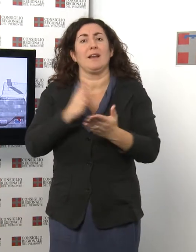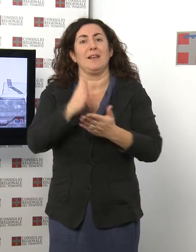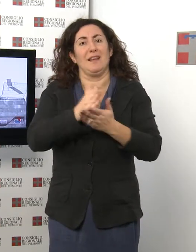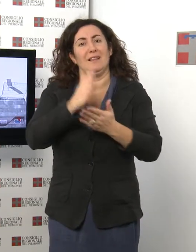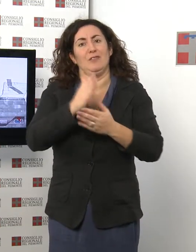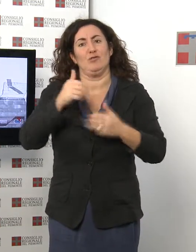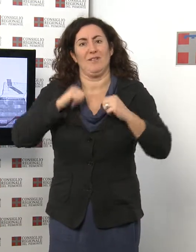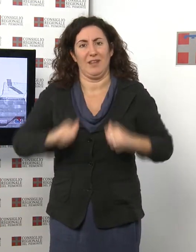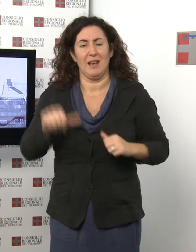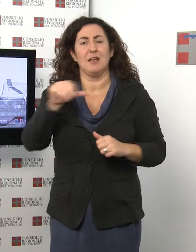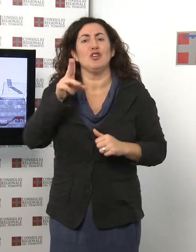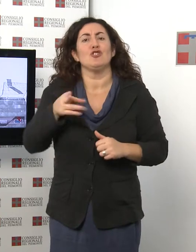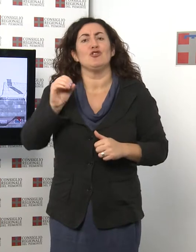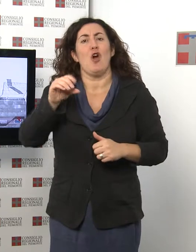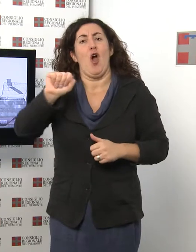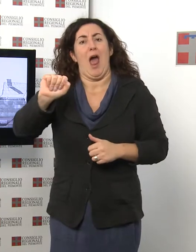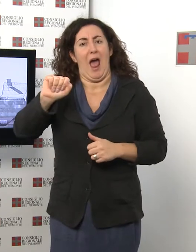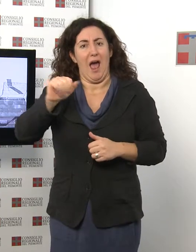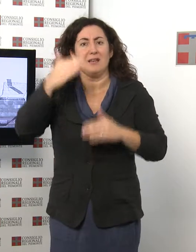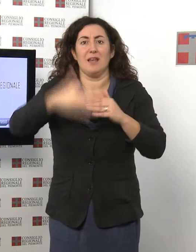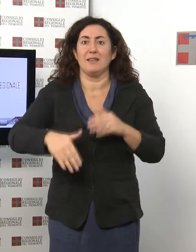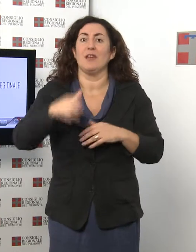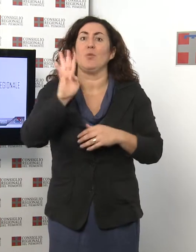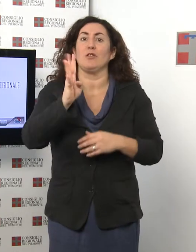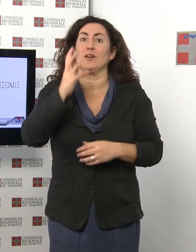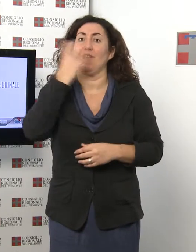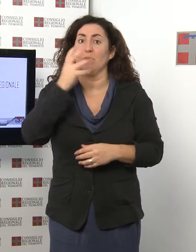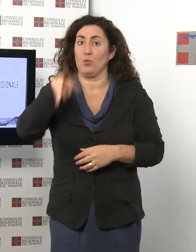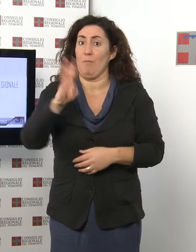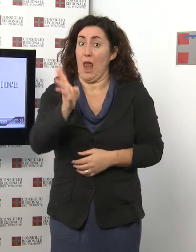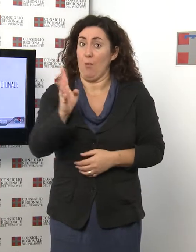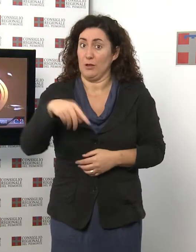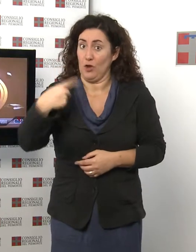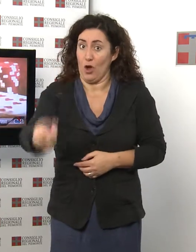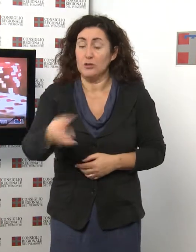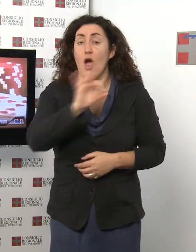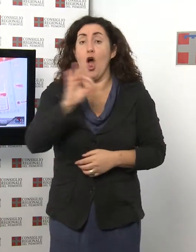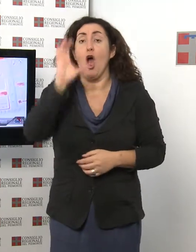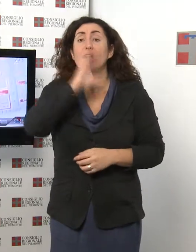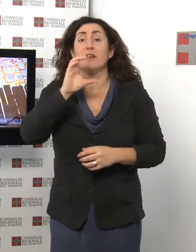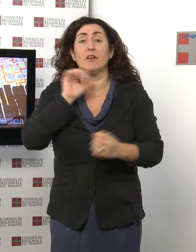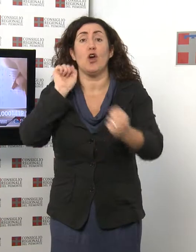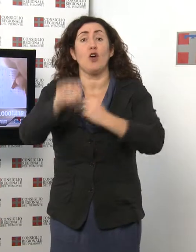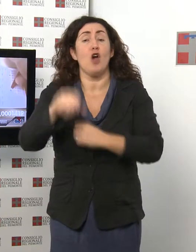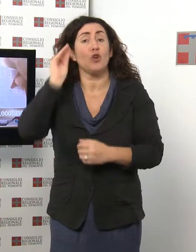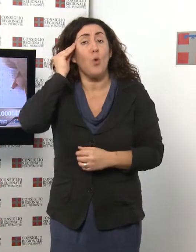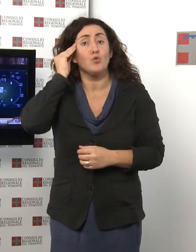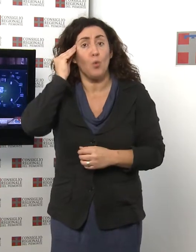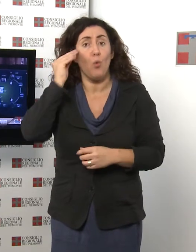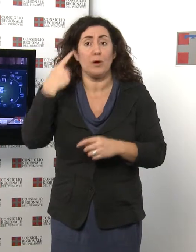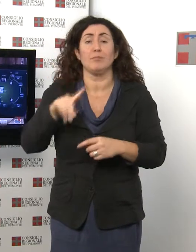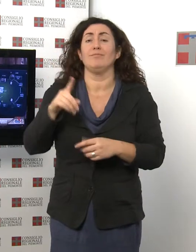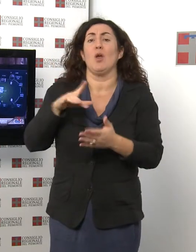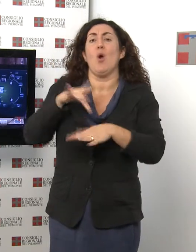shoa scadenza 14 febbraio 2014 oppure a Quello dell'osservatorio contro l'usura sull'uso consapevole del denaro